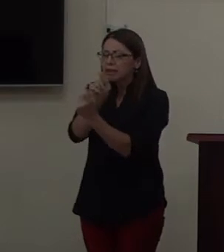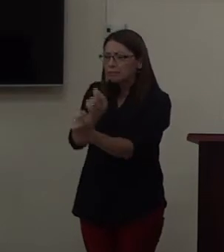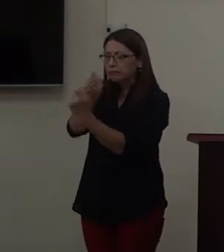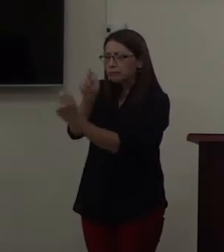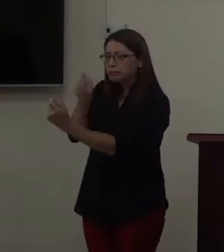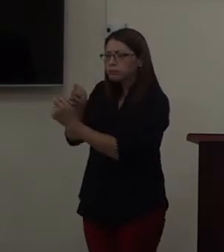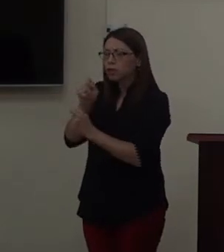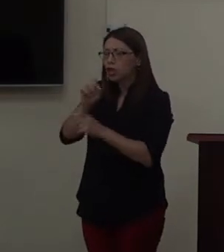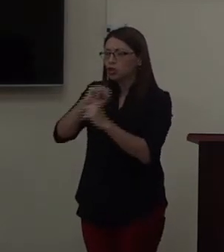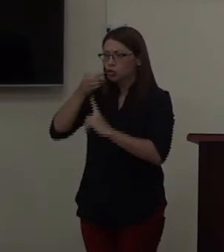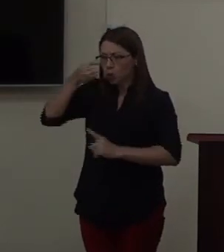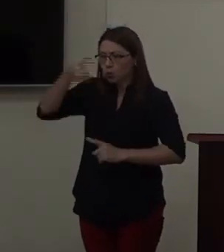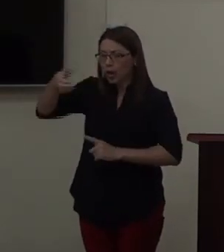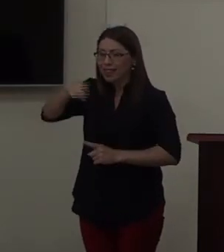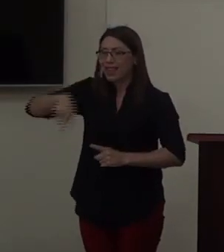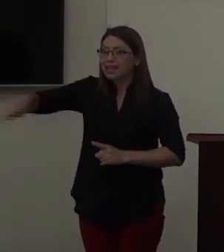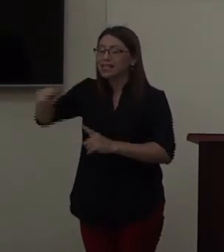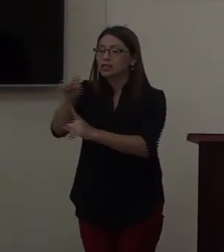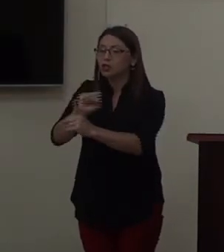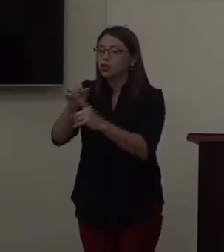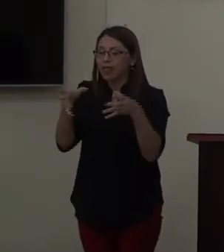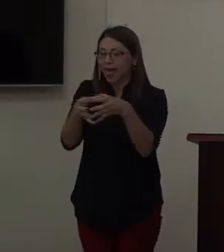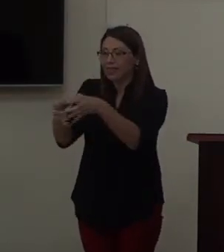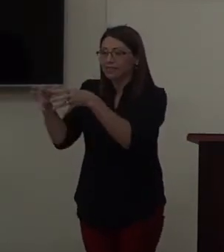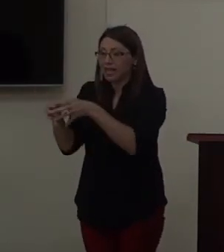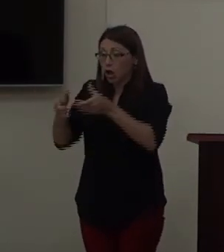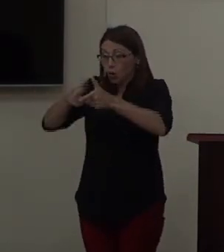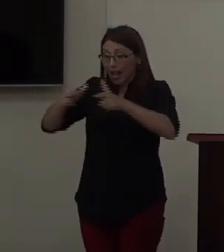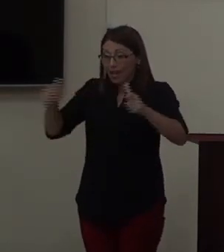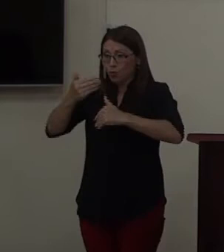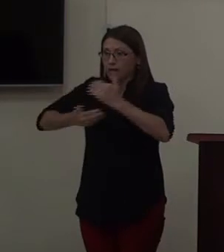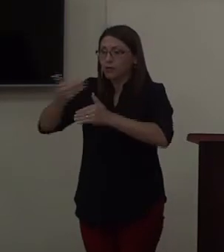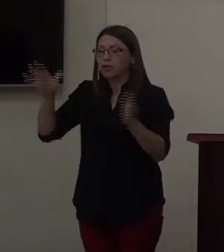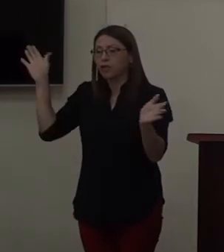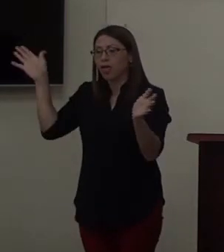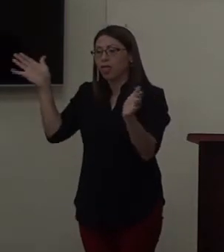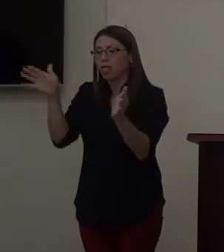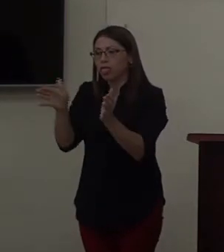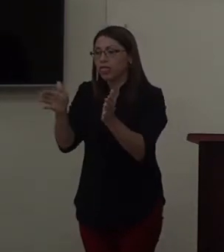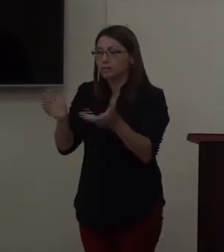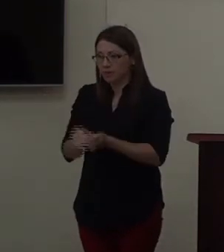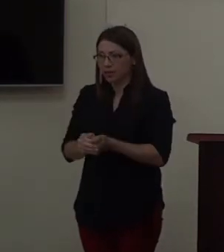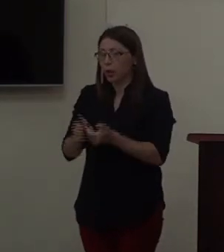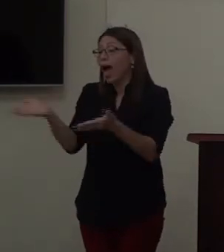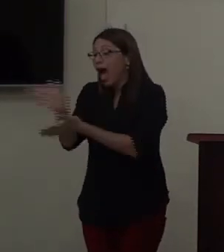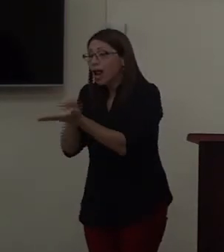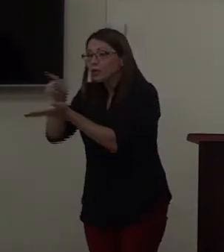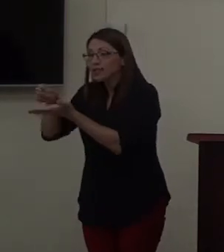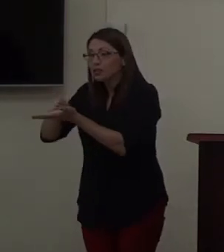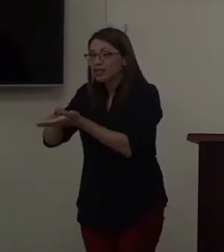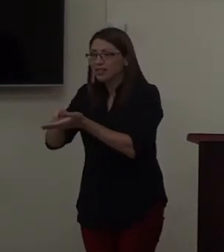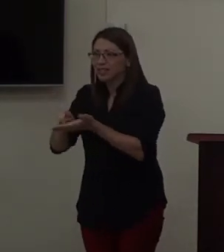de estas sociedades con las que, cuya lengua está en proceso de desplazamiento. Luego algunas anotaciones sobre